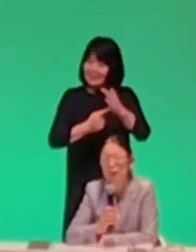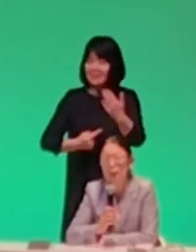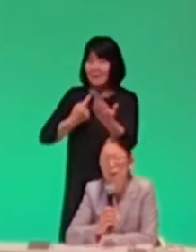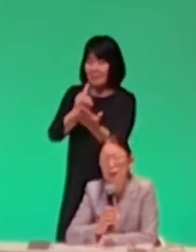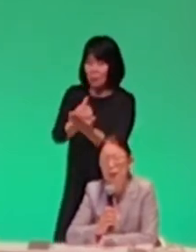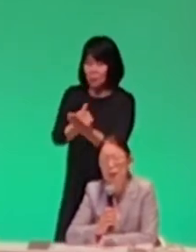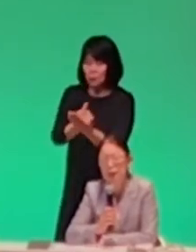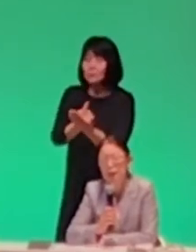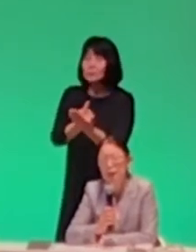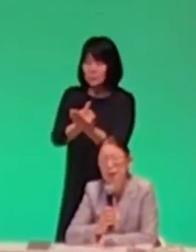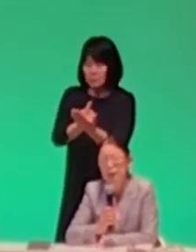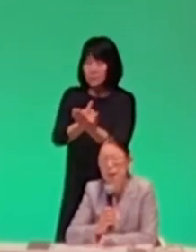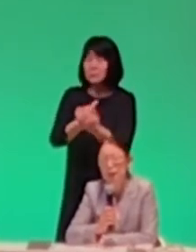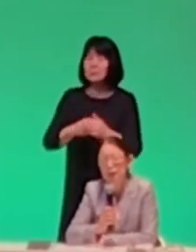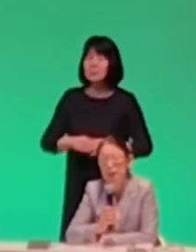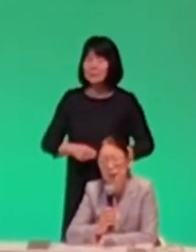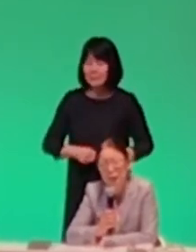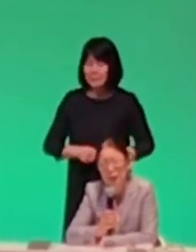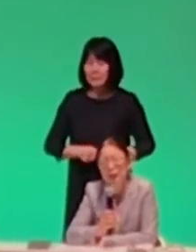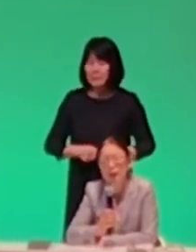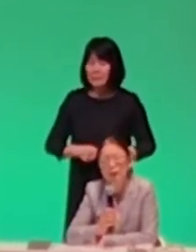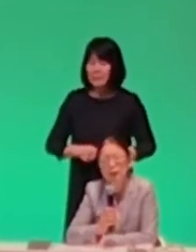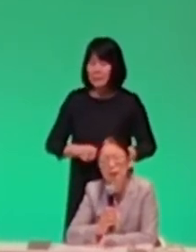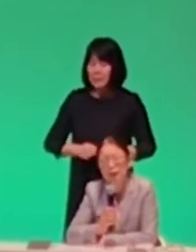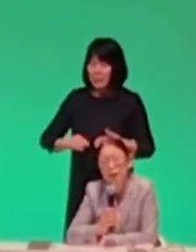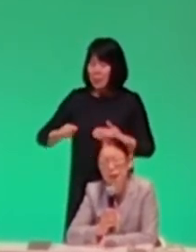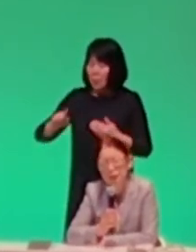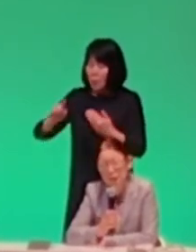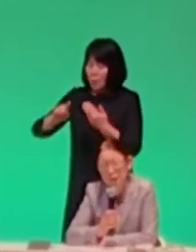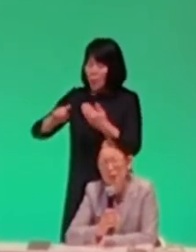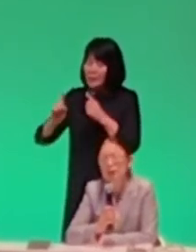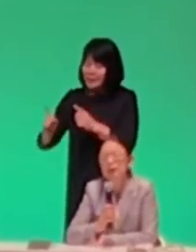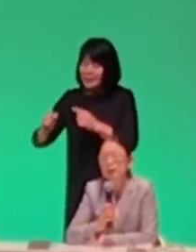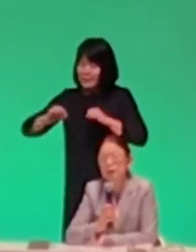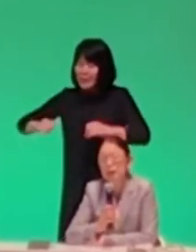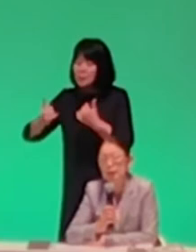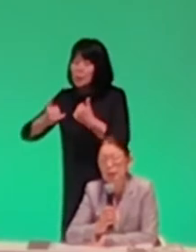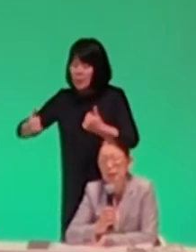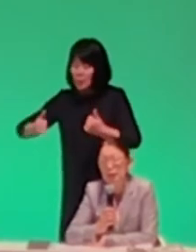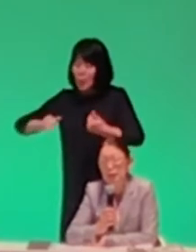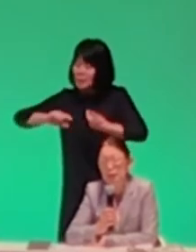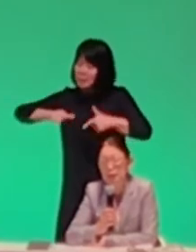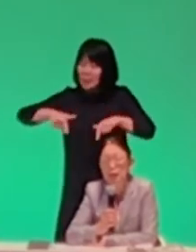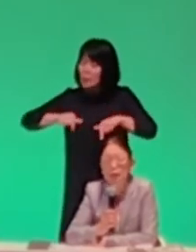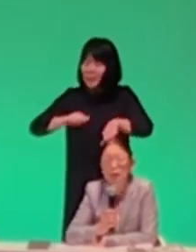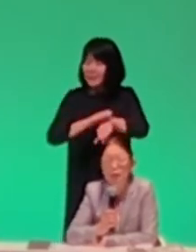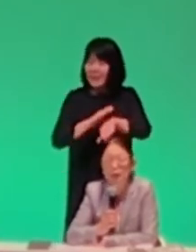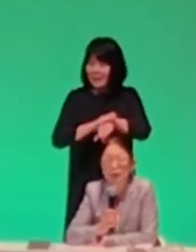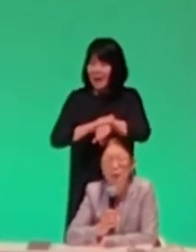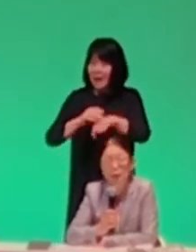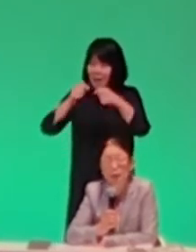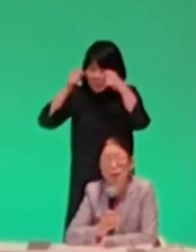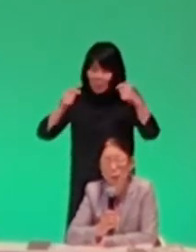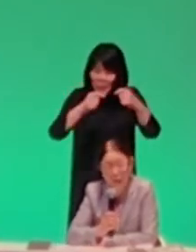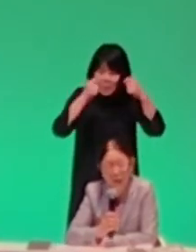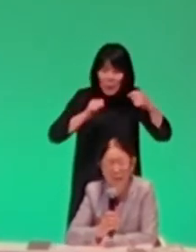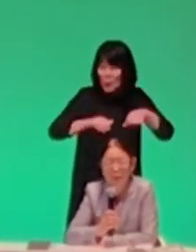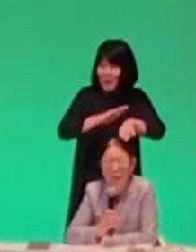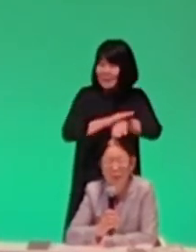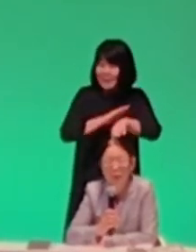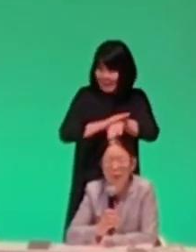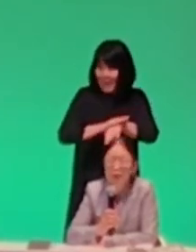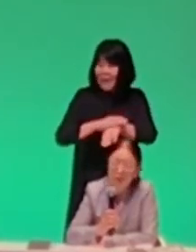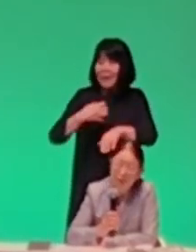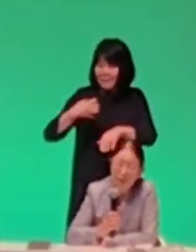する、で、違うやり方で、それぞれのやり方でこう社会を支える側に回